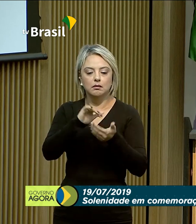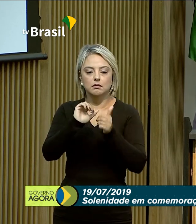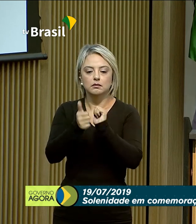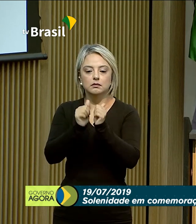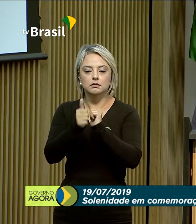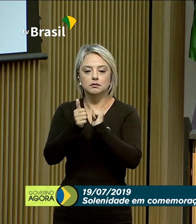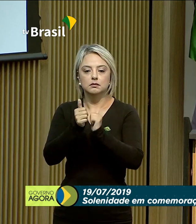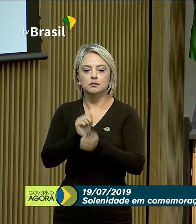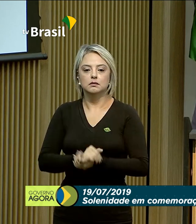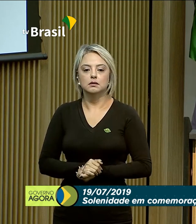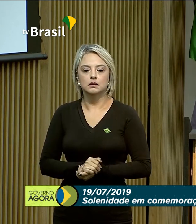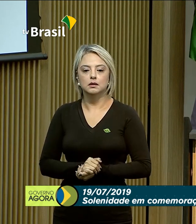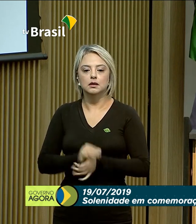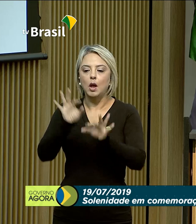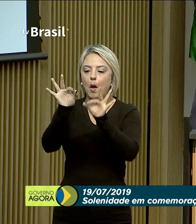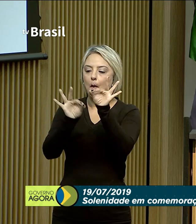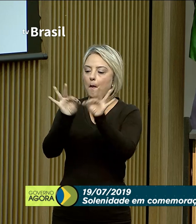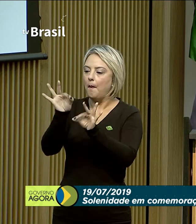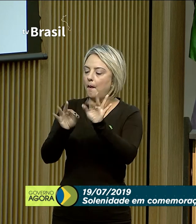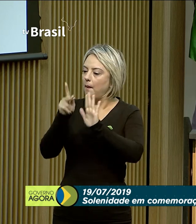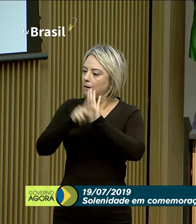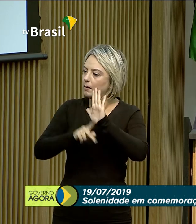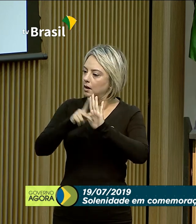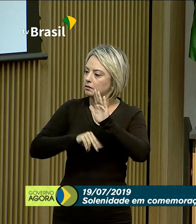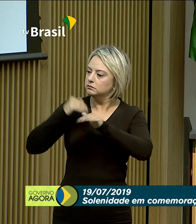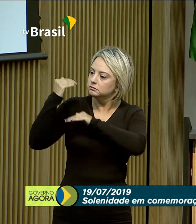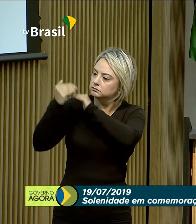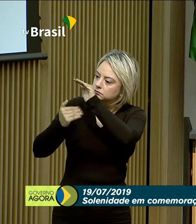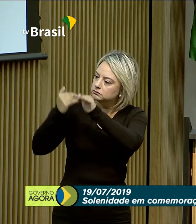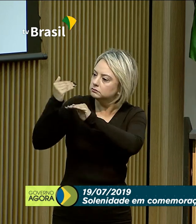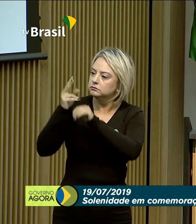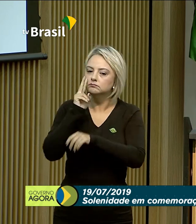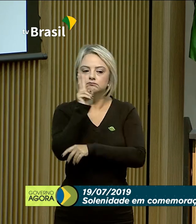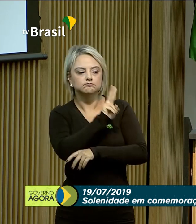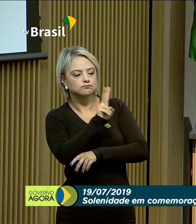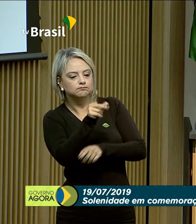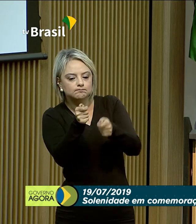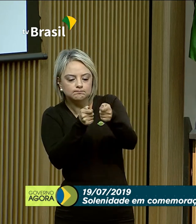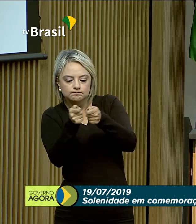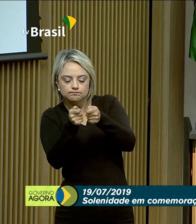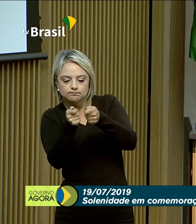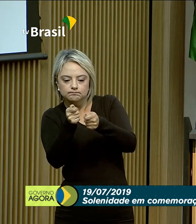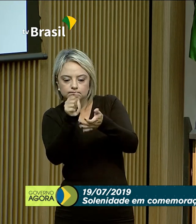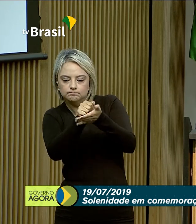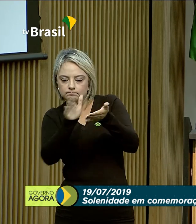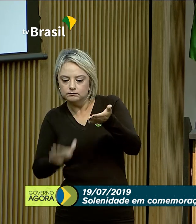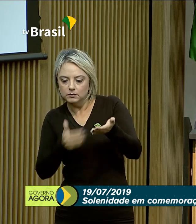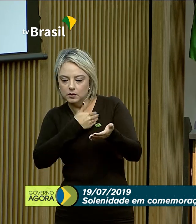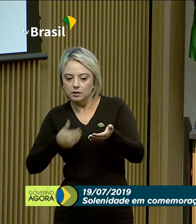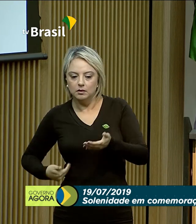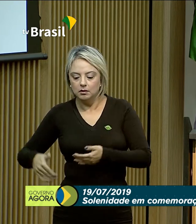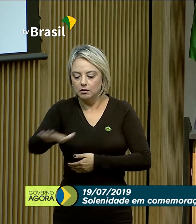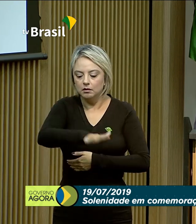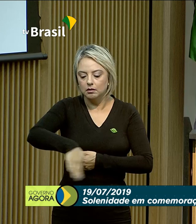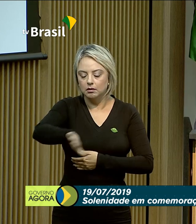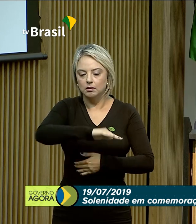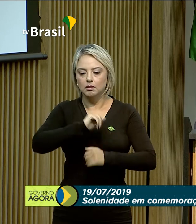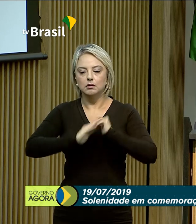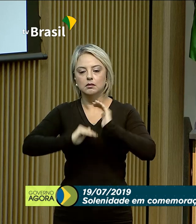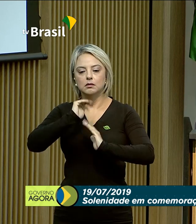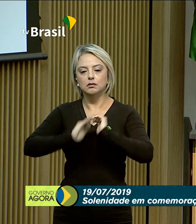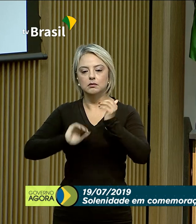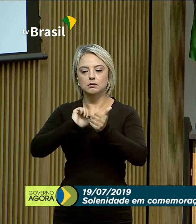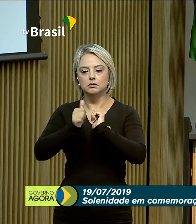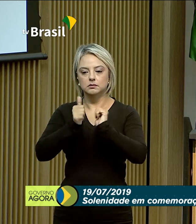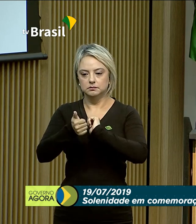Futebol no planejamento, desenvolvimento, monitoramento de ações governamentais no âmbito do futebol profissional e